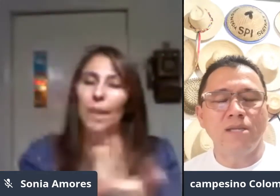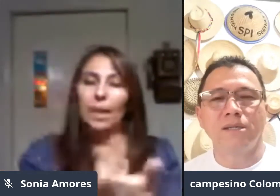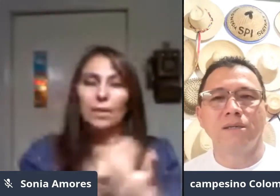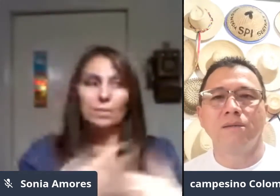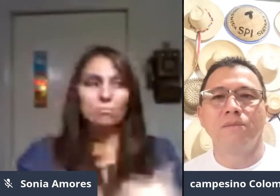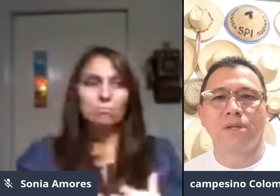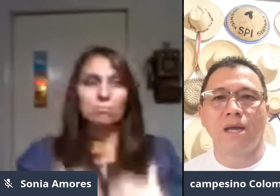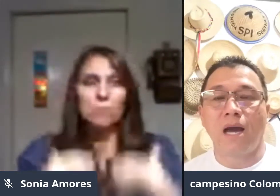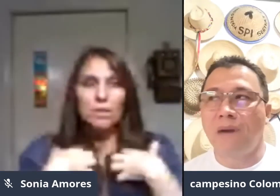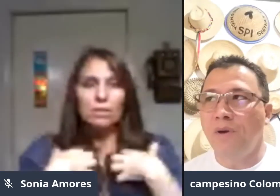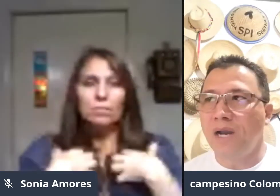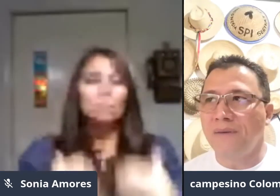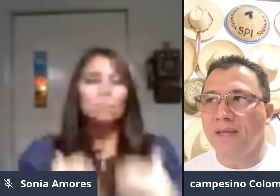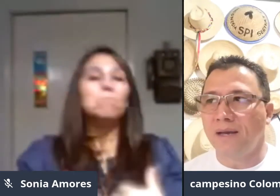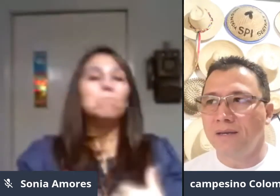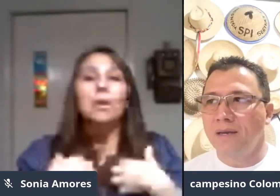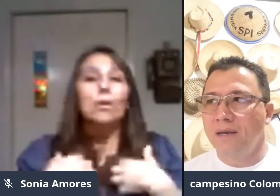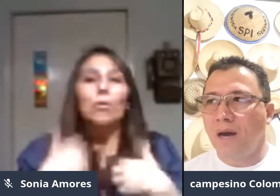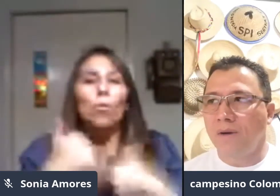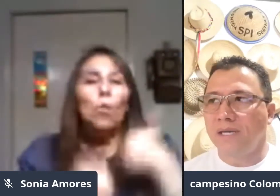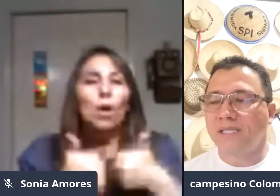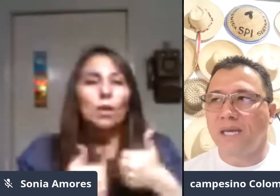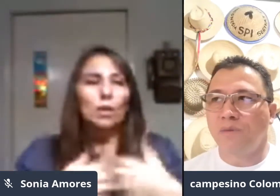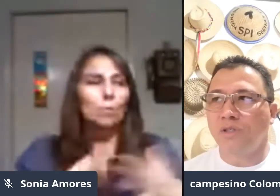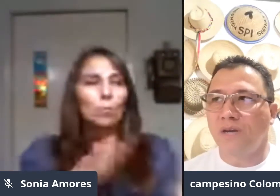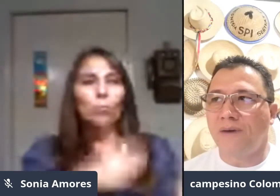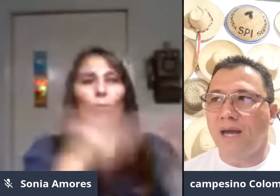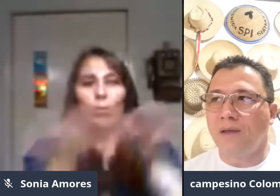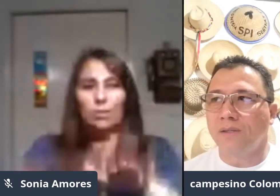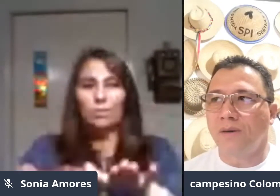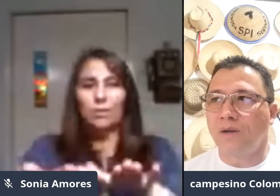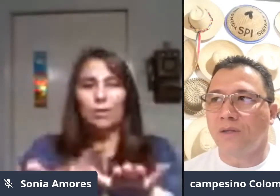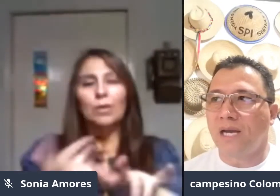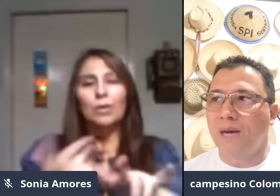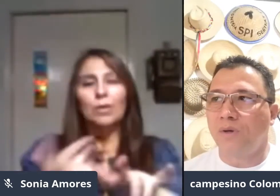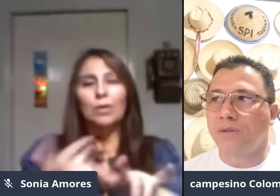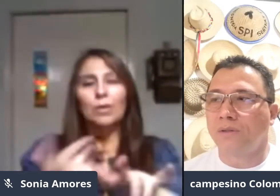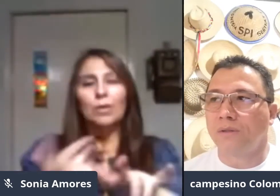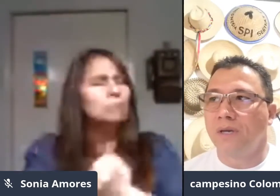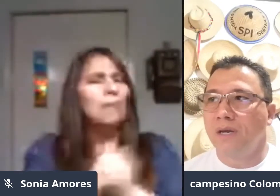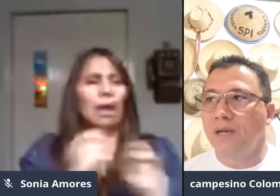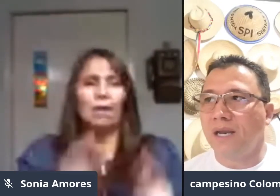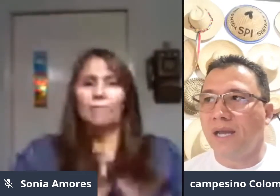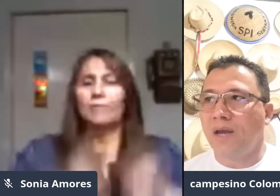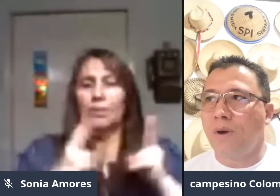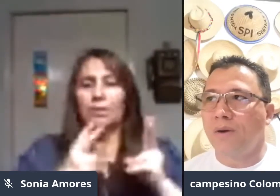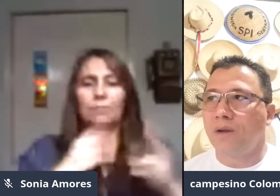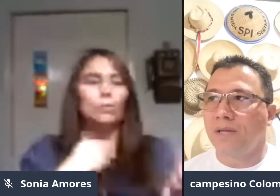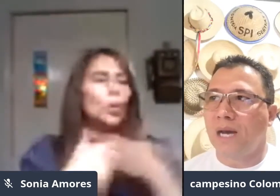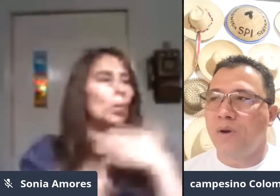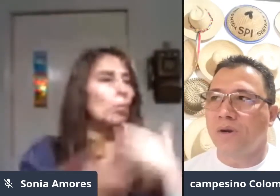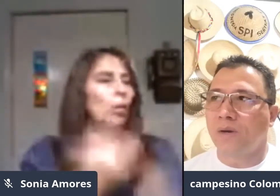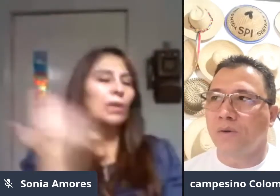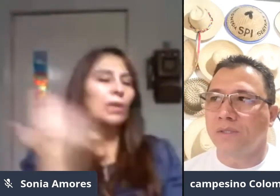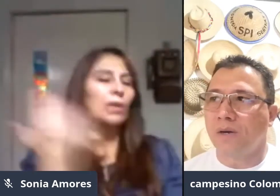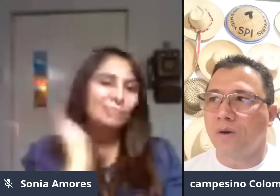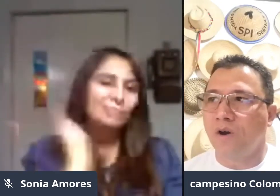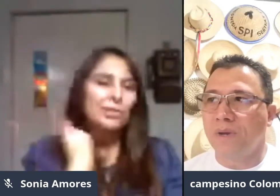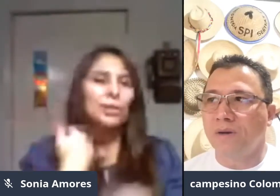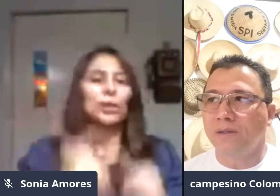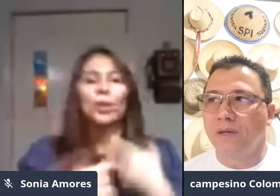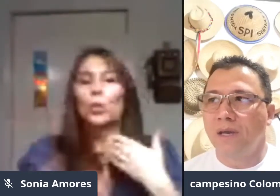miedo a morirse, porque amamos la vida. Aunque estemos llevados, aunque no tengamos dinero, aunque no tengamos los